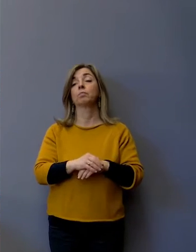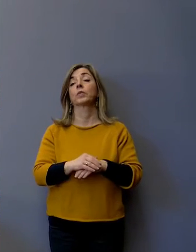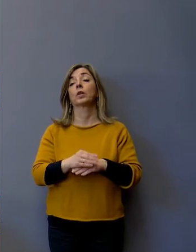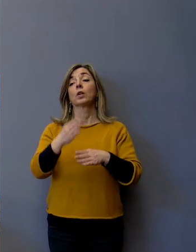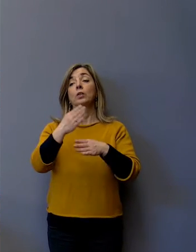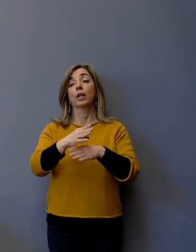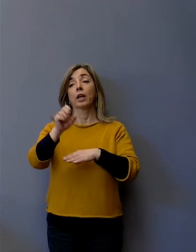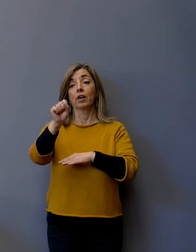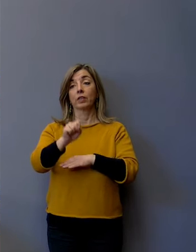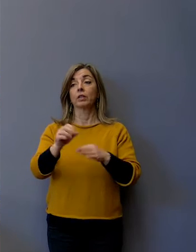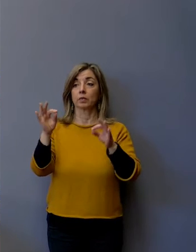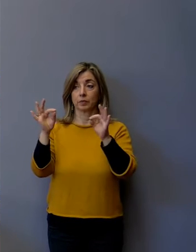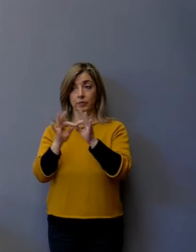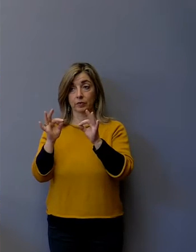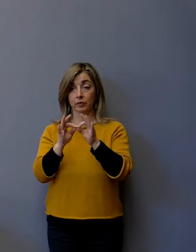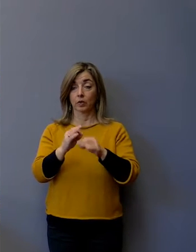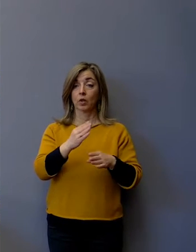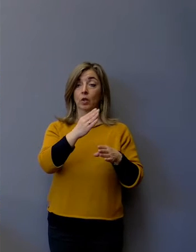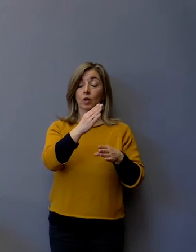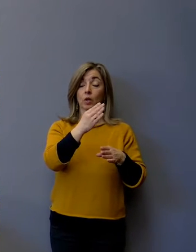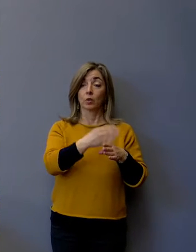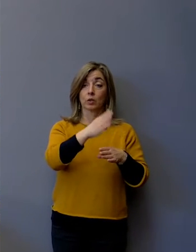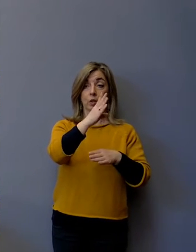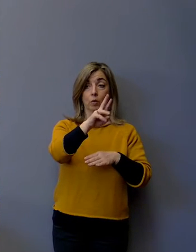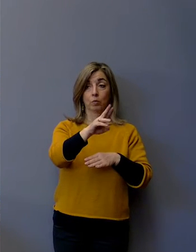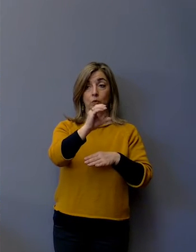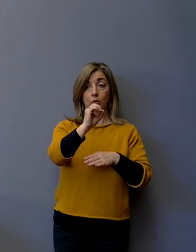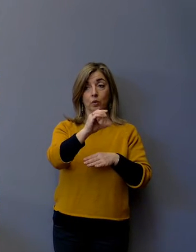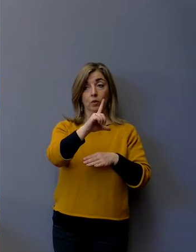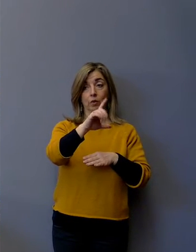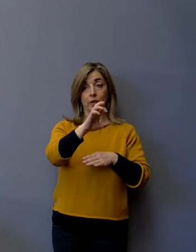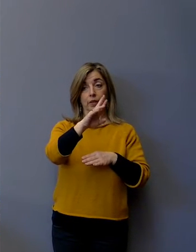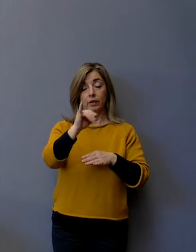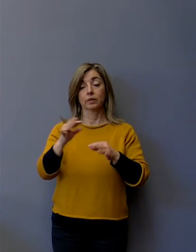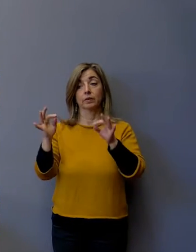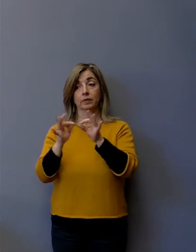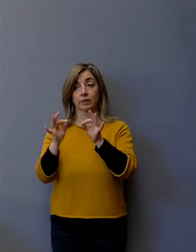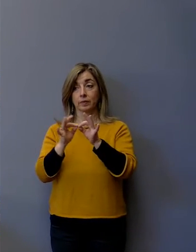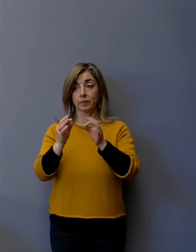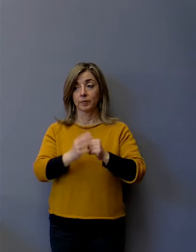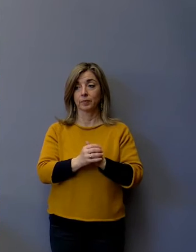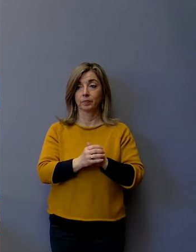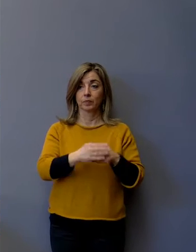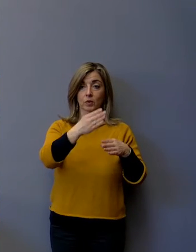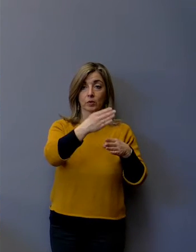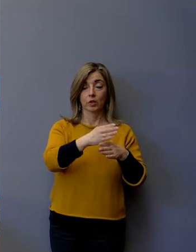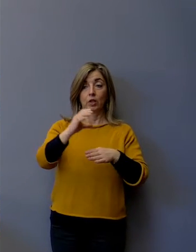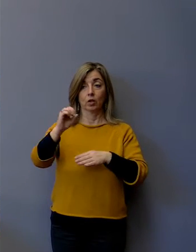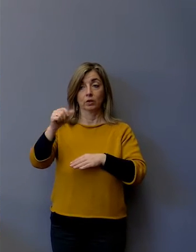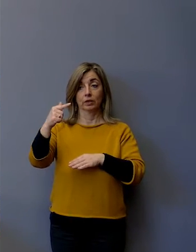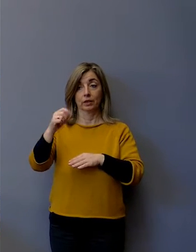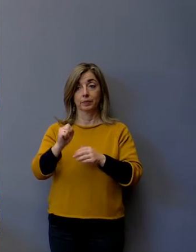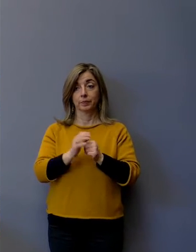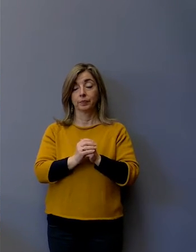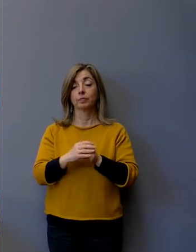amorevole consigliera bruccoleri amorevole consigliere costa